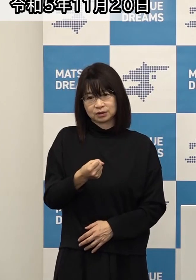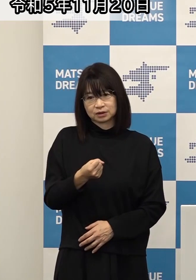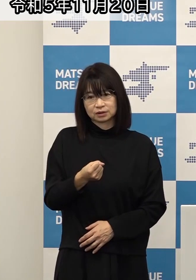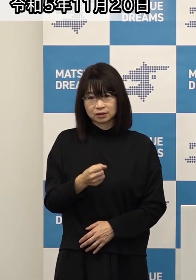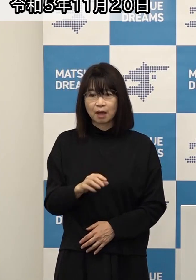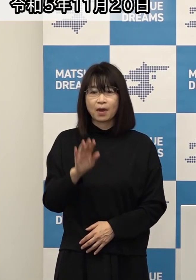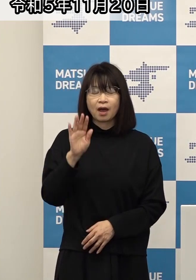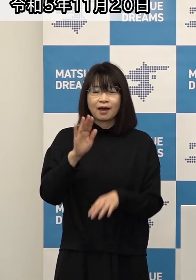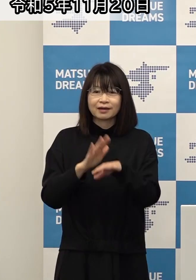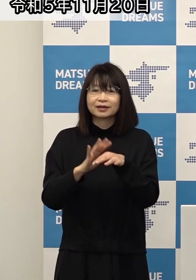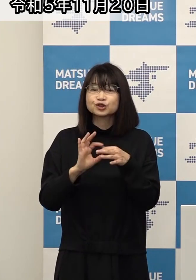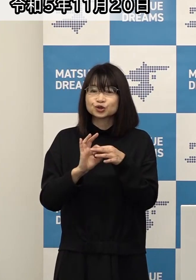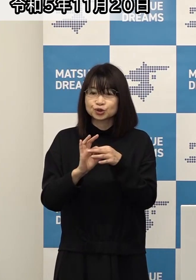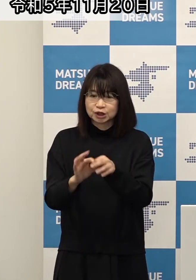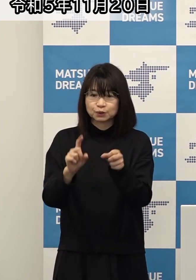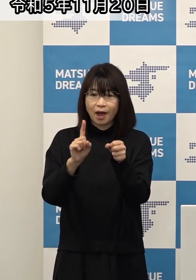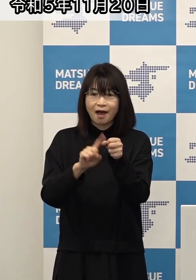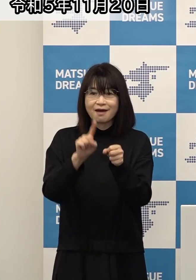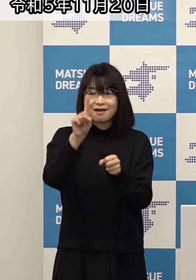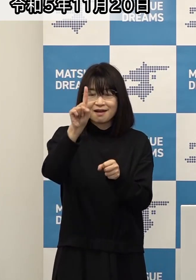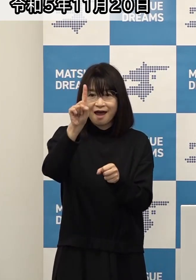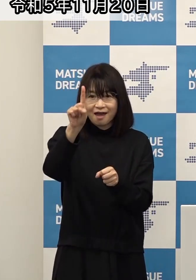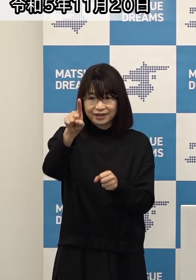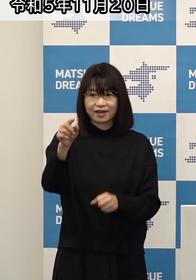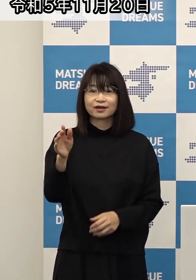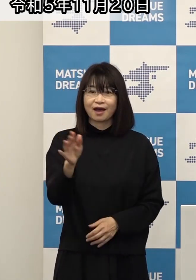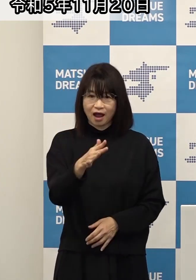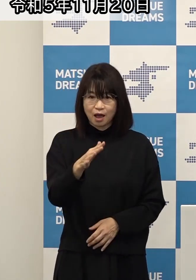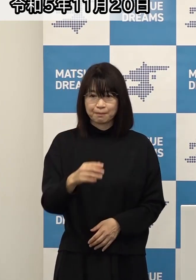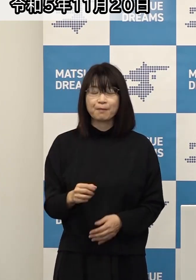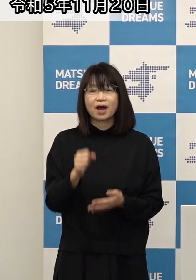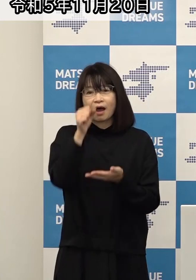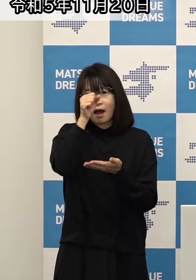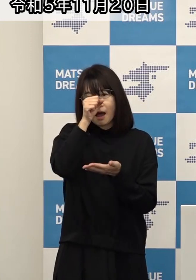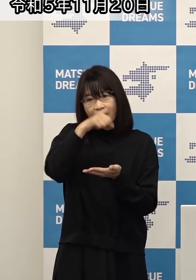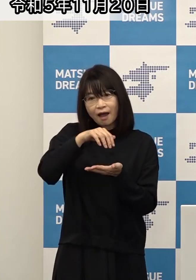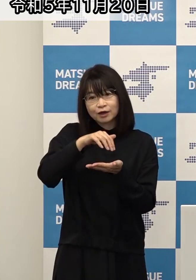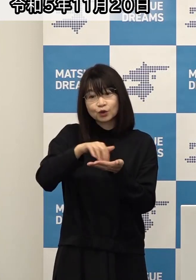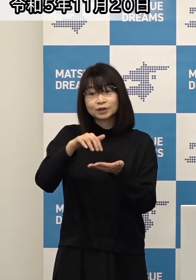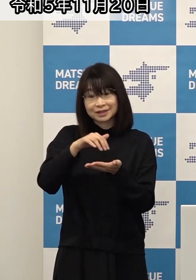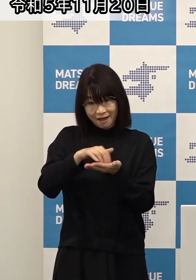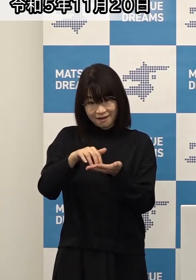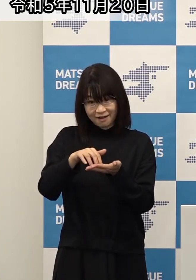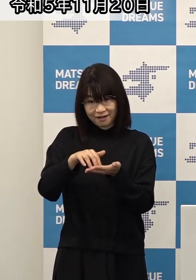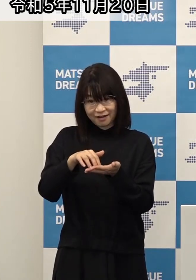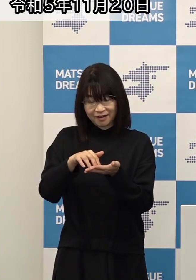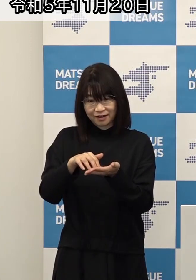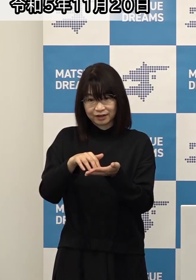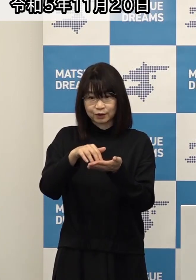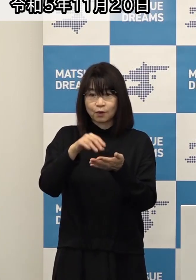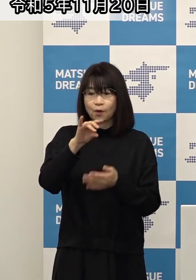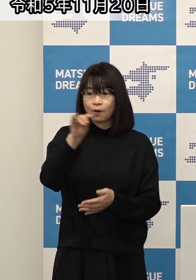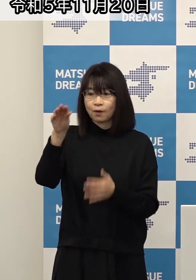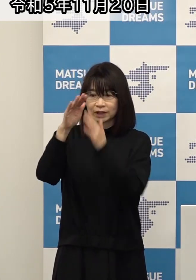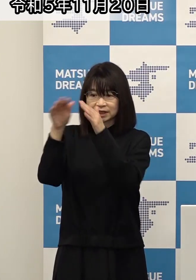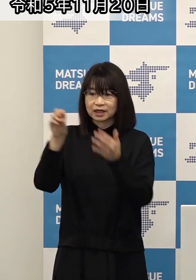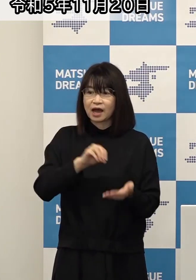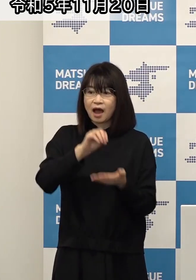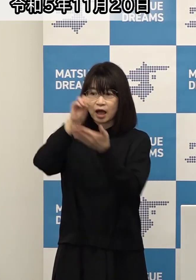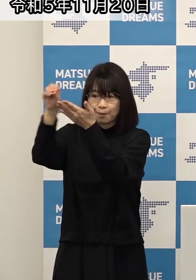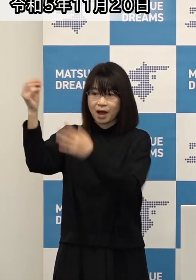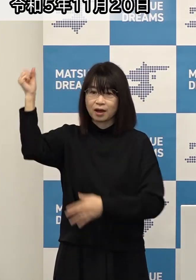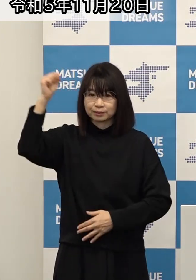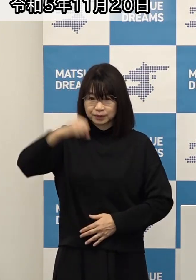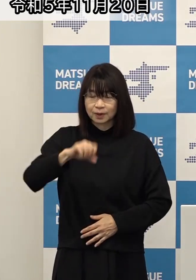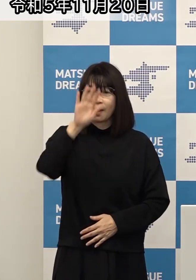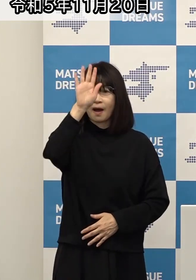年から入っていくということを、もちろんこう予算をですね、提案させていただいて、議会の方で議決いただけましたら、そういった段